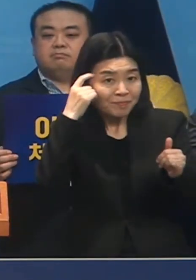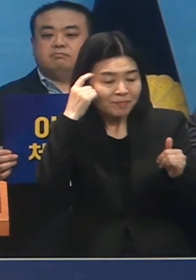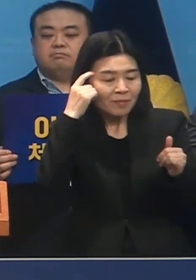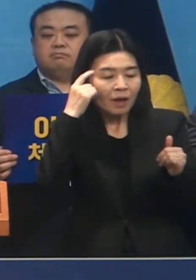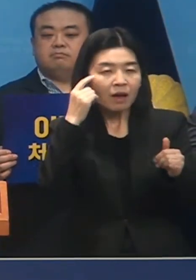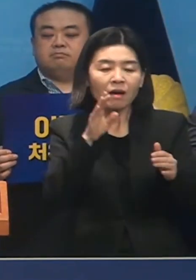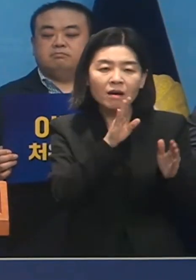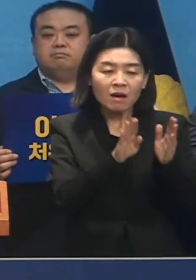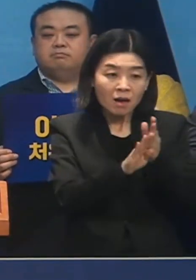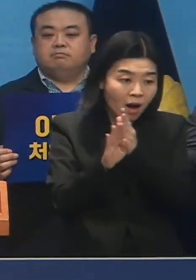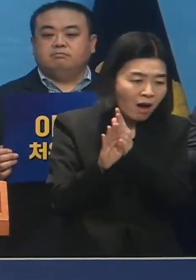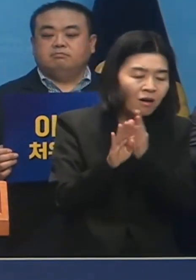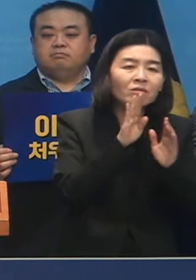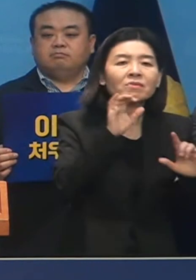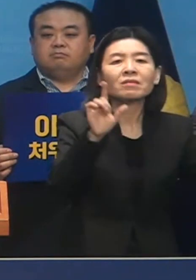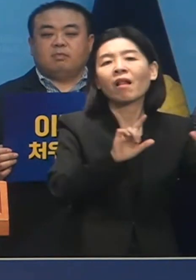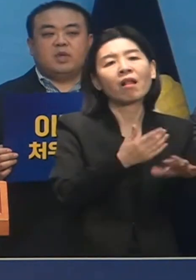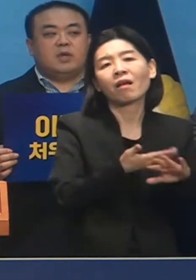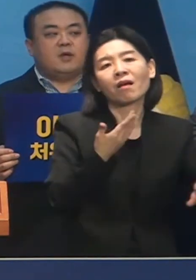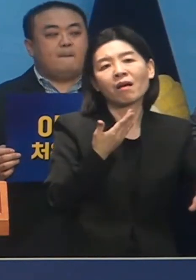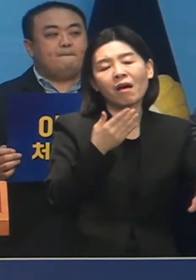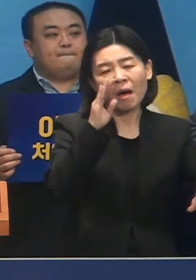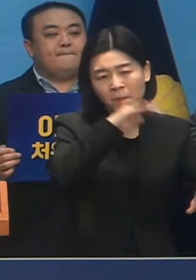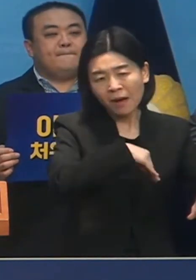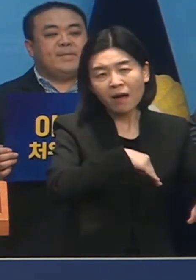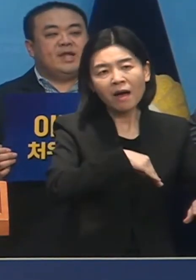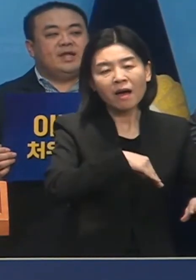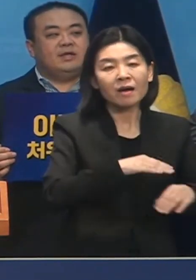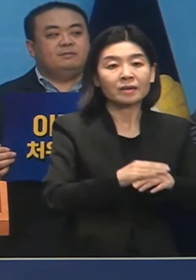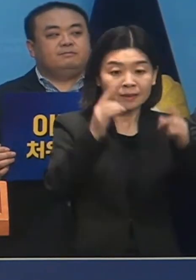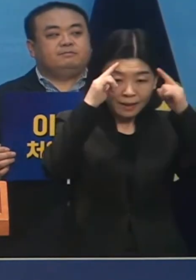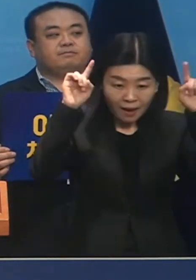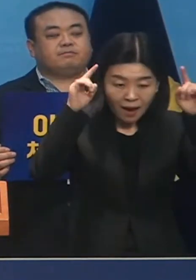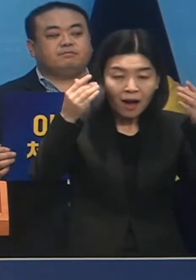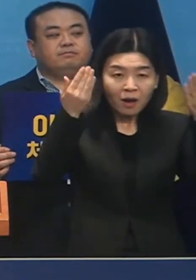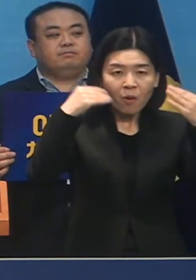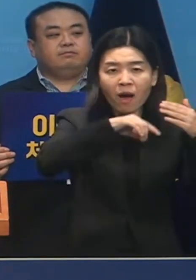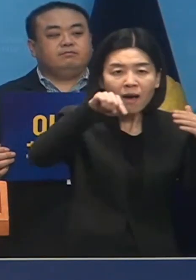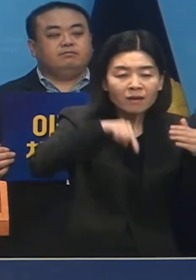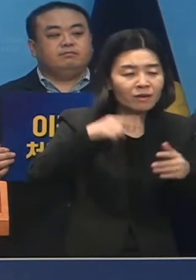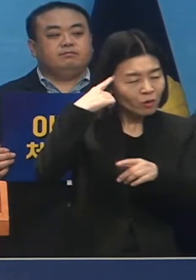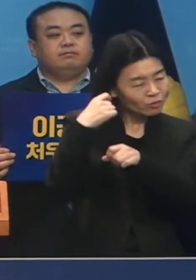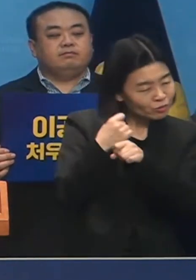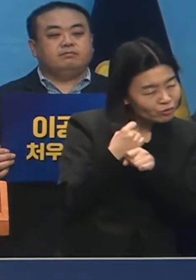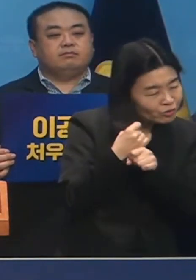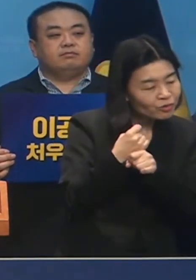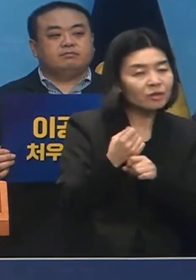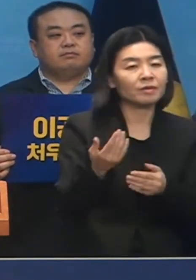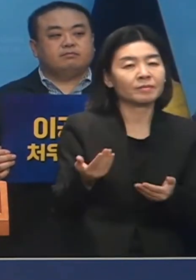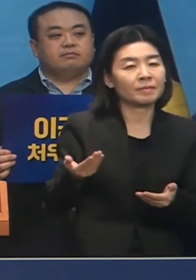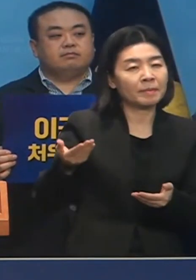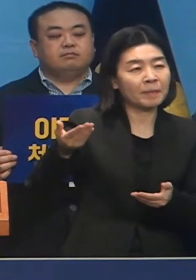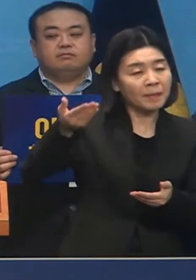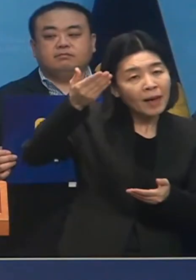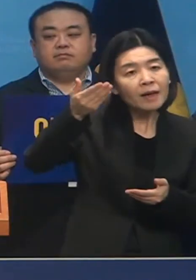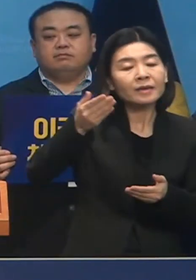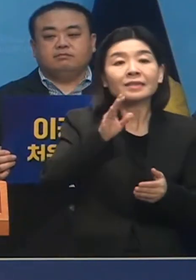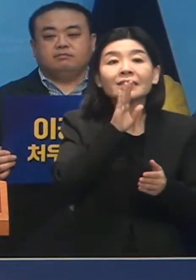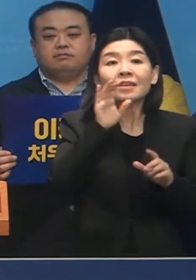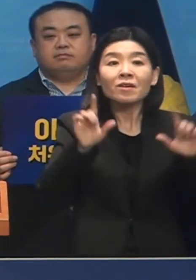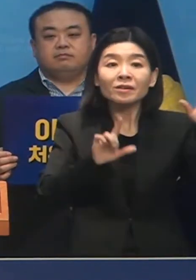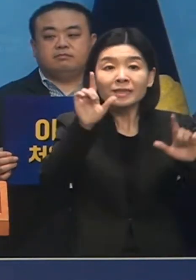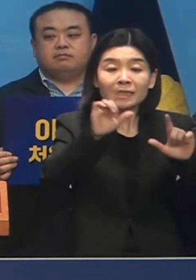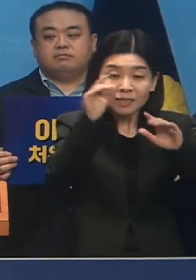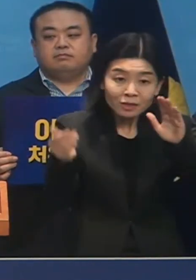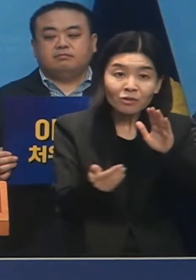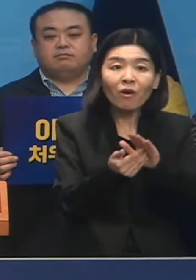달랐습니다. 아마도 대학에서 연구를 통해 성장하고 그를 토대로 상상을 현실로 이루어내는 쾌감은 세상이